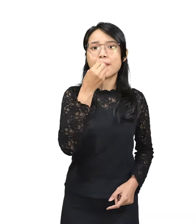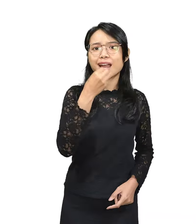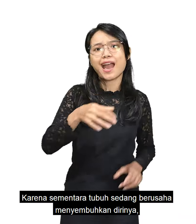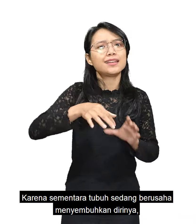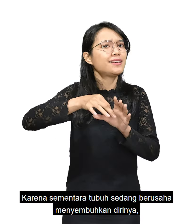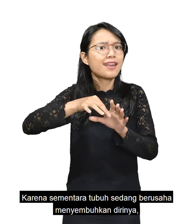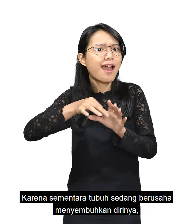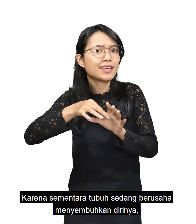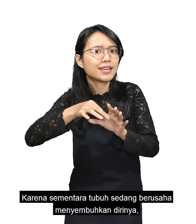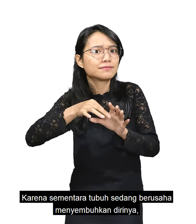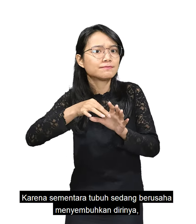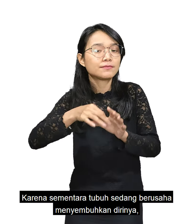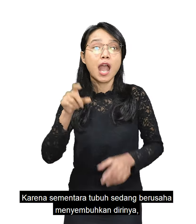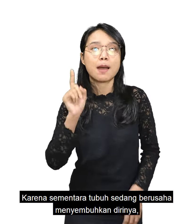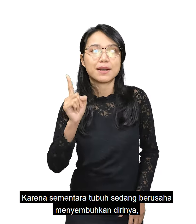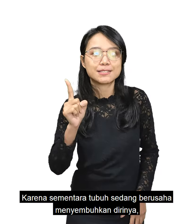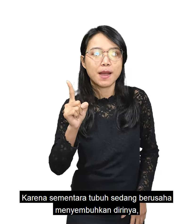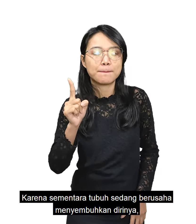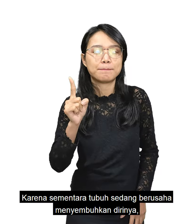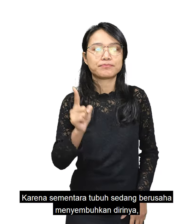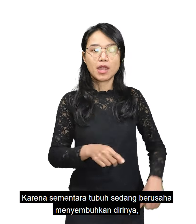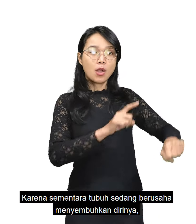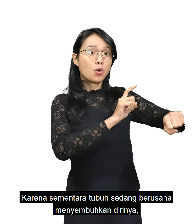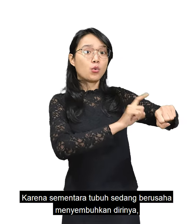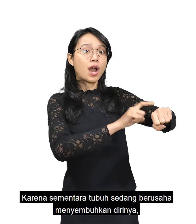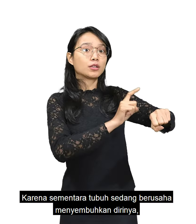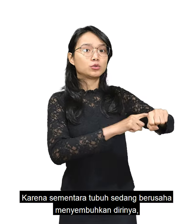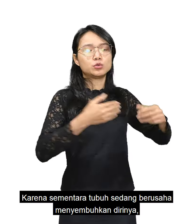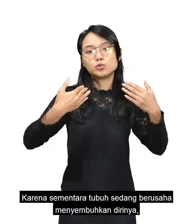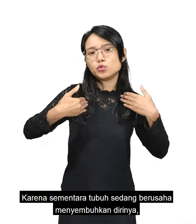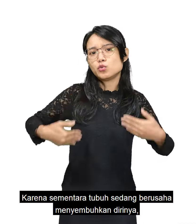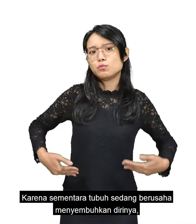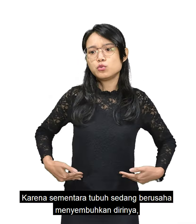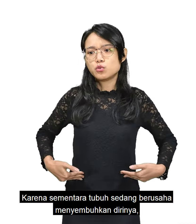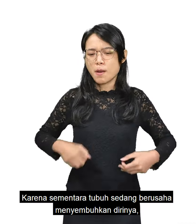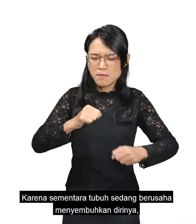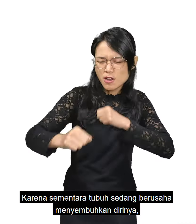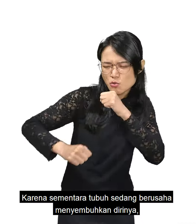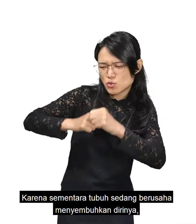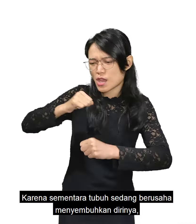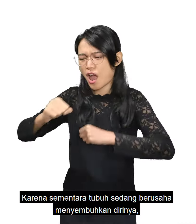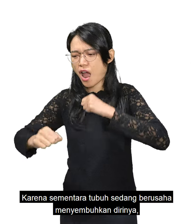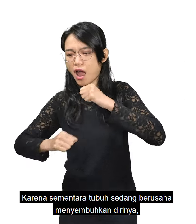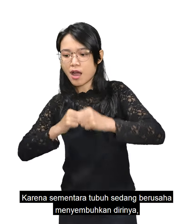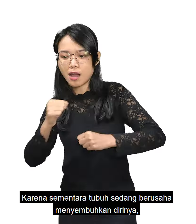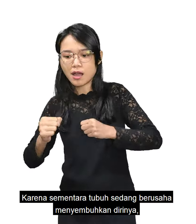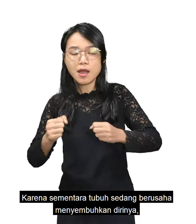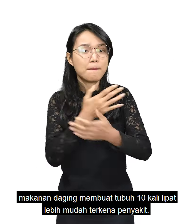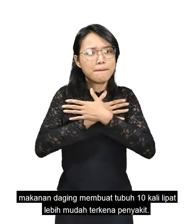daging karena sementara tubuh sedang berusaha menyuhkan